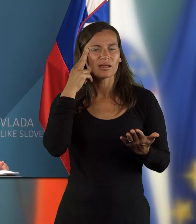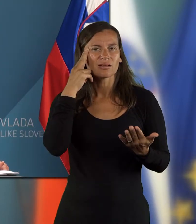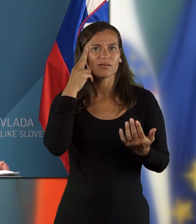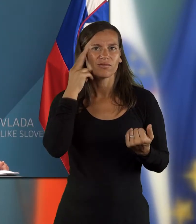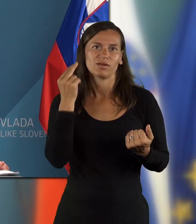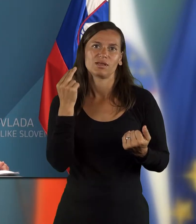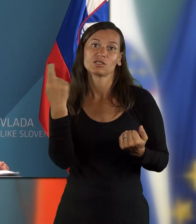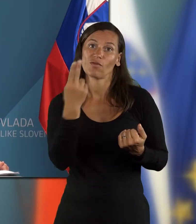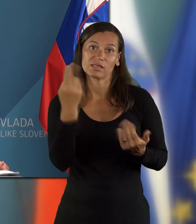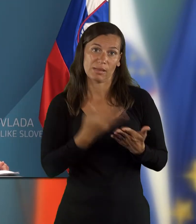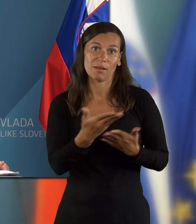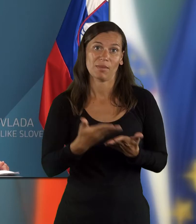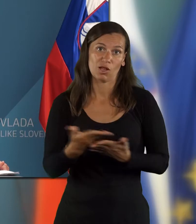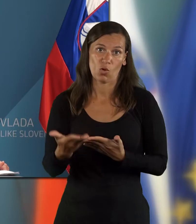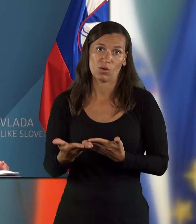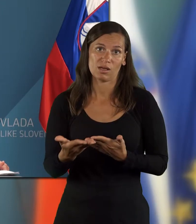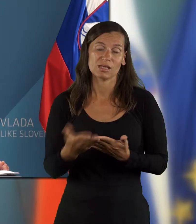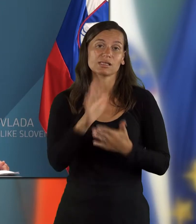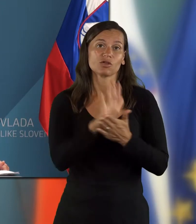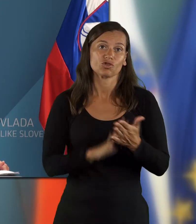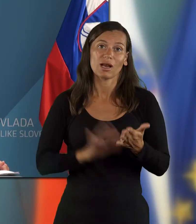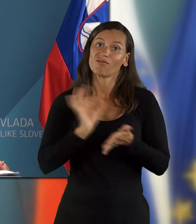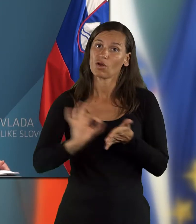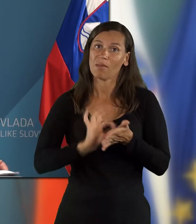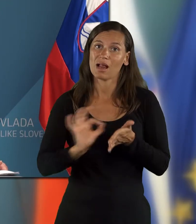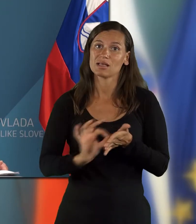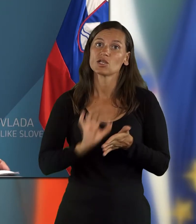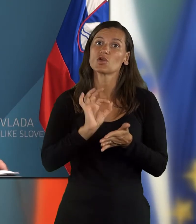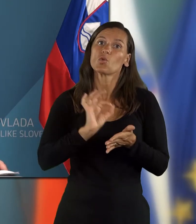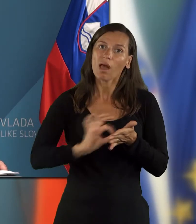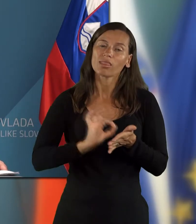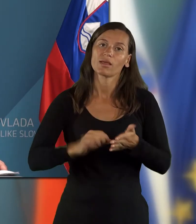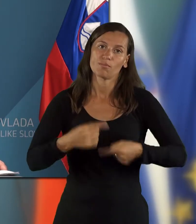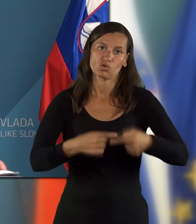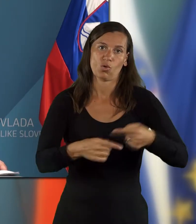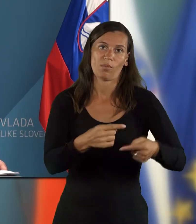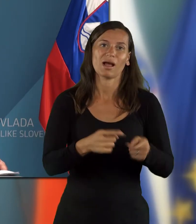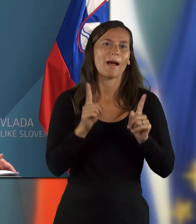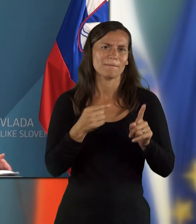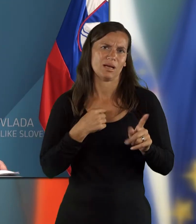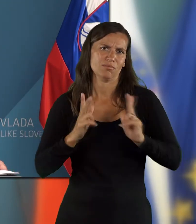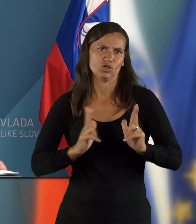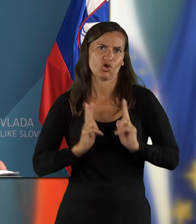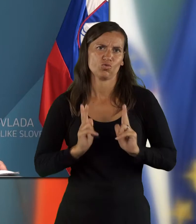seznanitvi z slovenskimi predlogi začela formalni uradni postopek, vendar